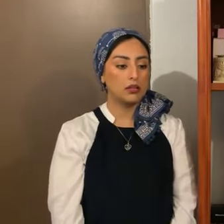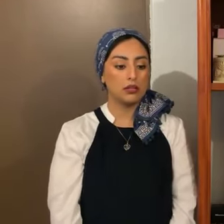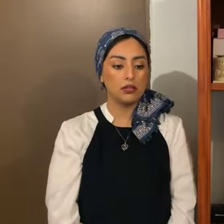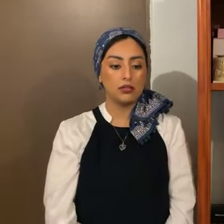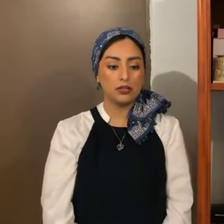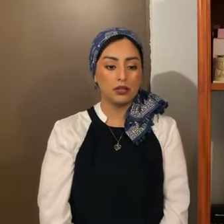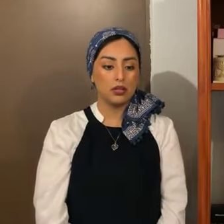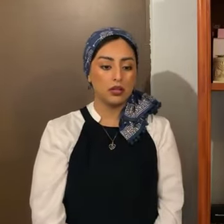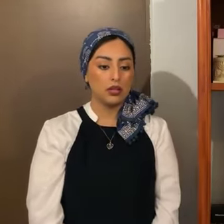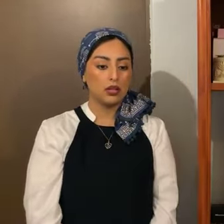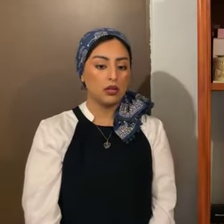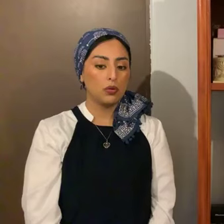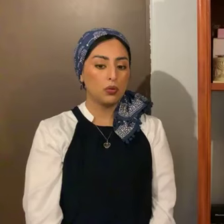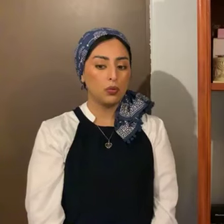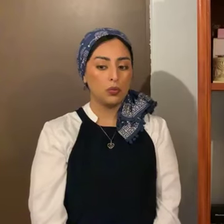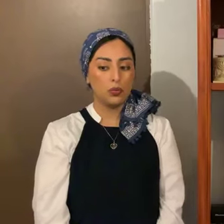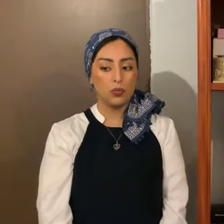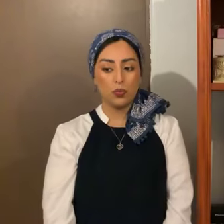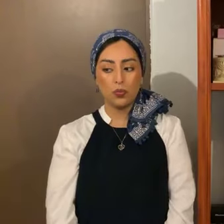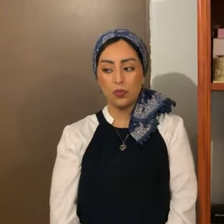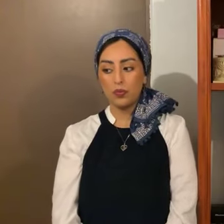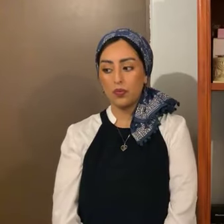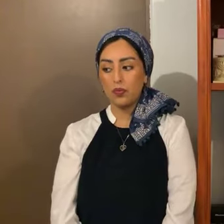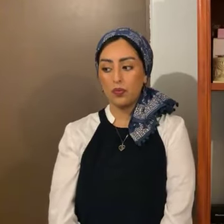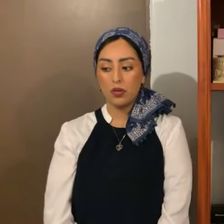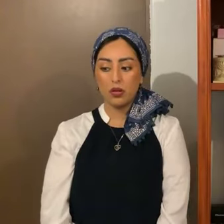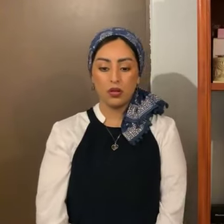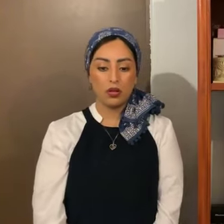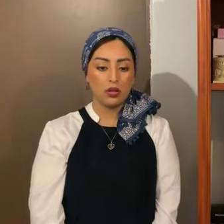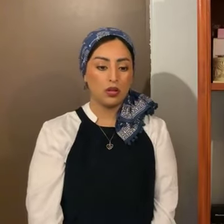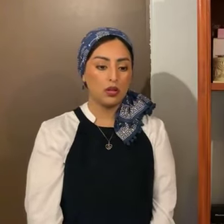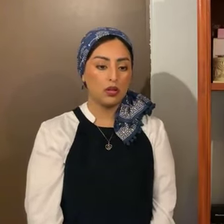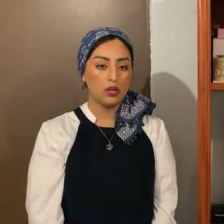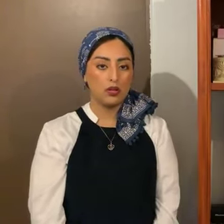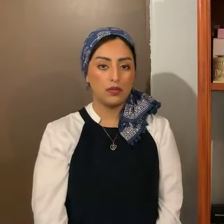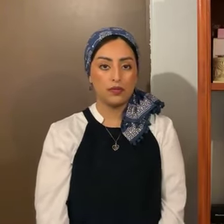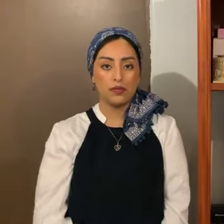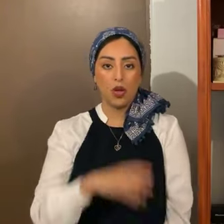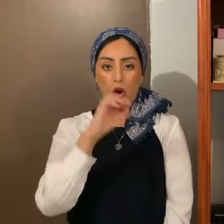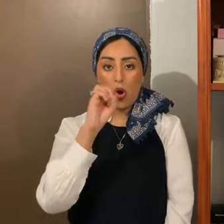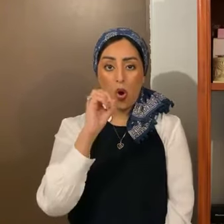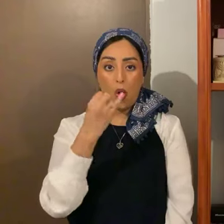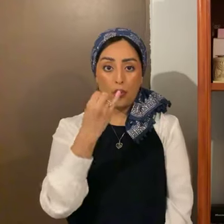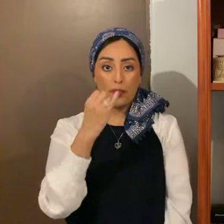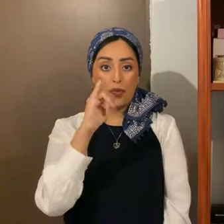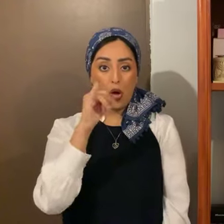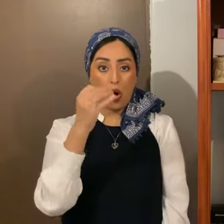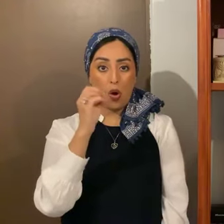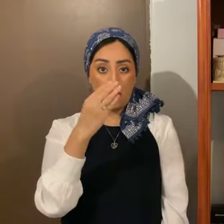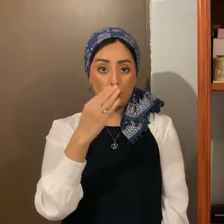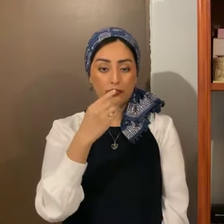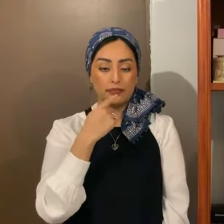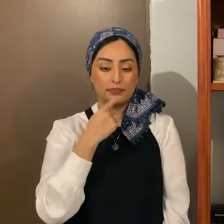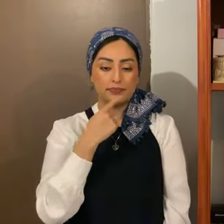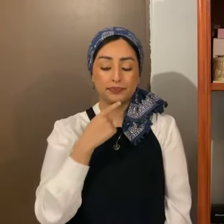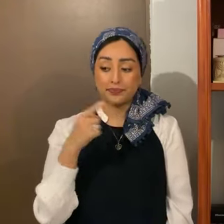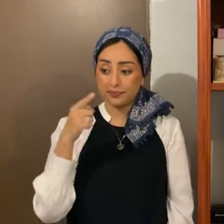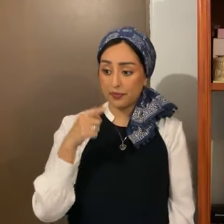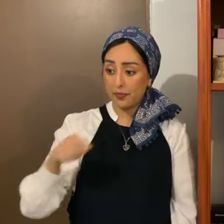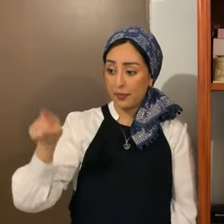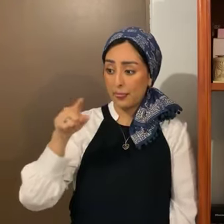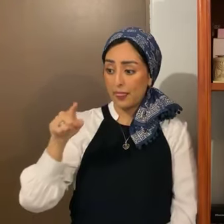¿Ya lo tienen? Job capítulo 4, verso 8. Como yo he visto los que harán